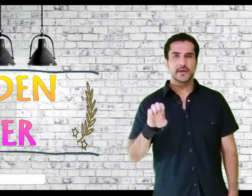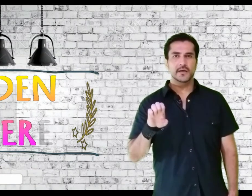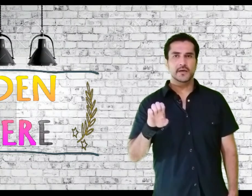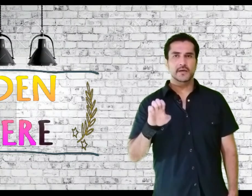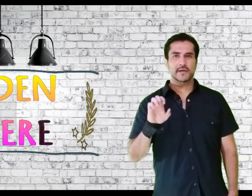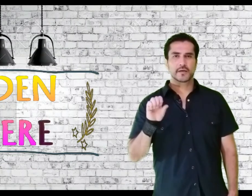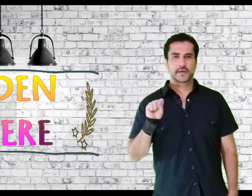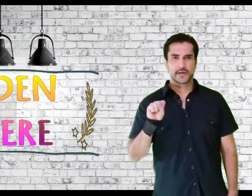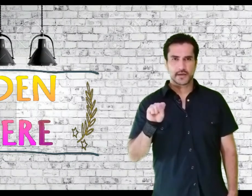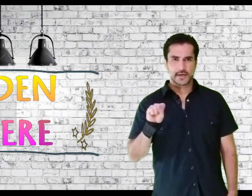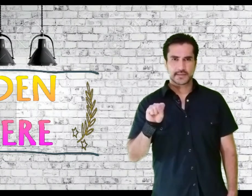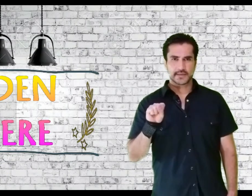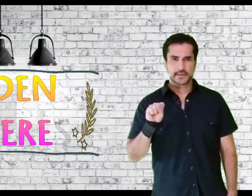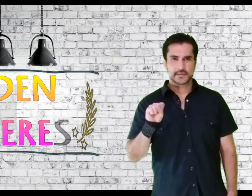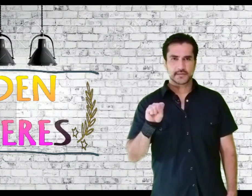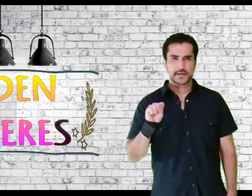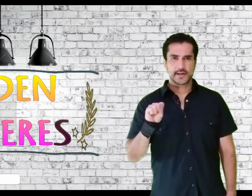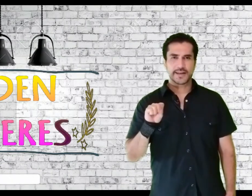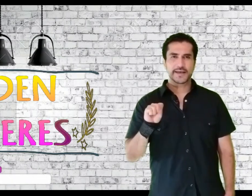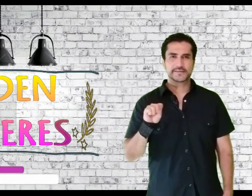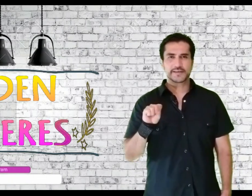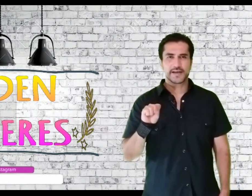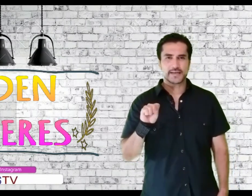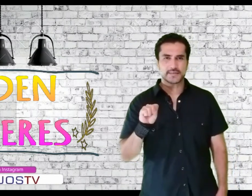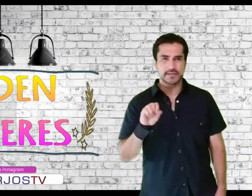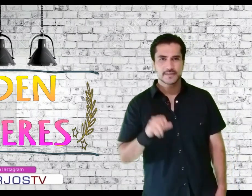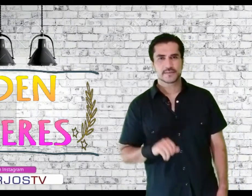E, S, Leighton Cáceres.